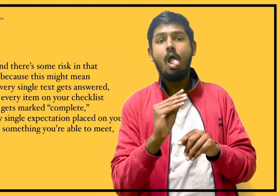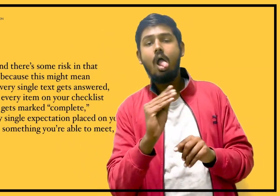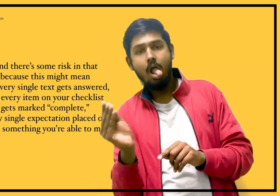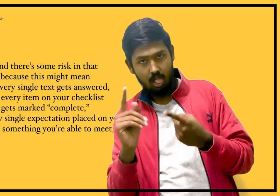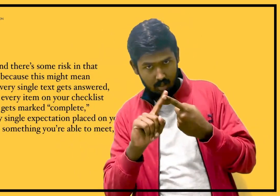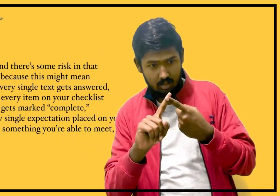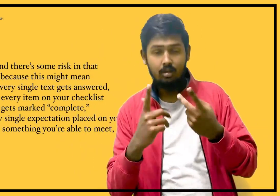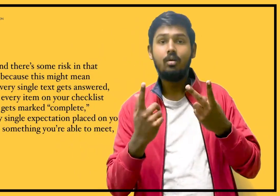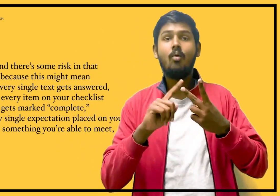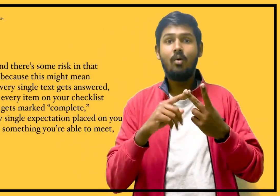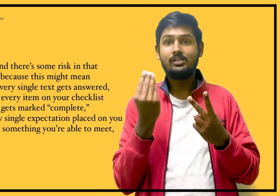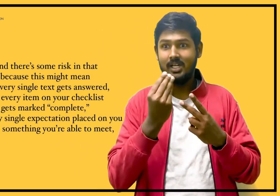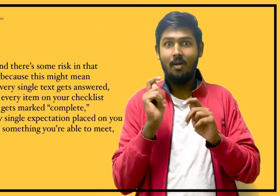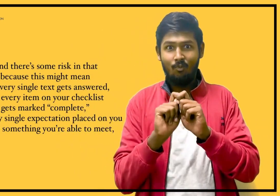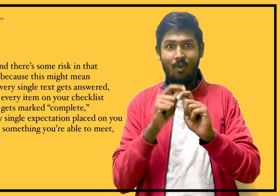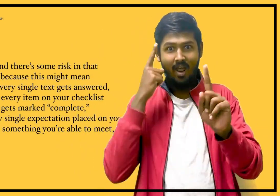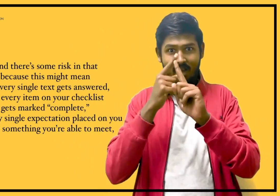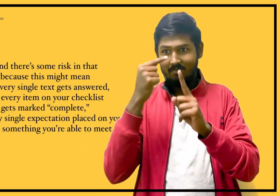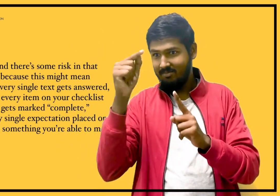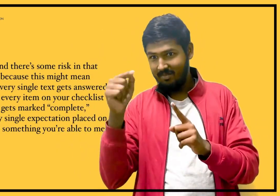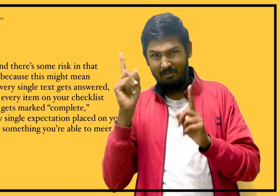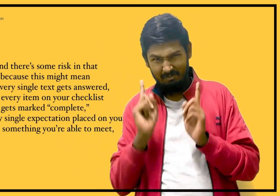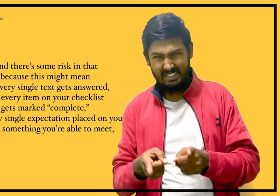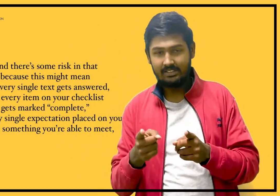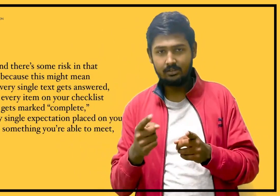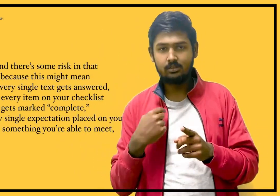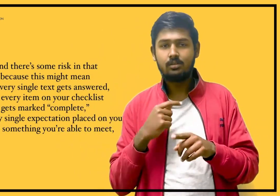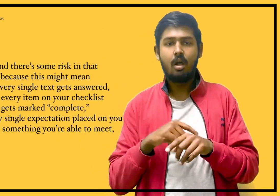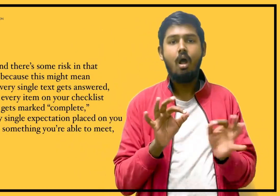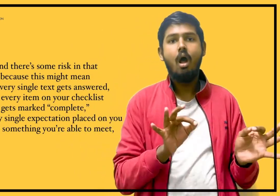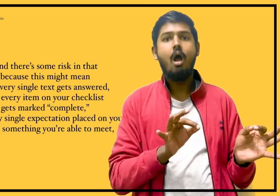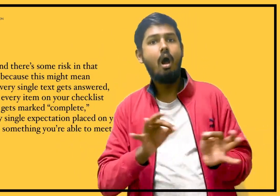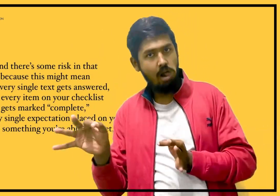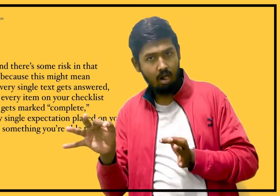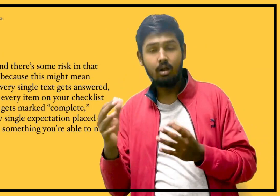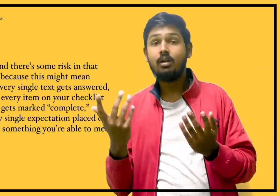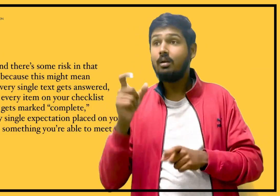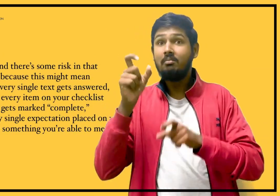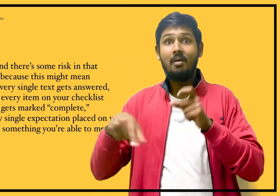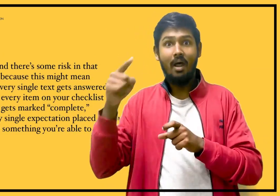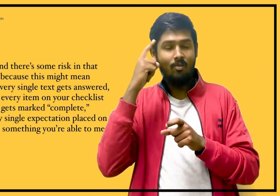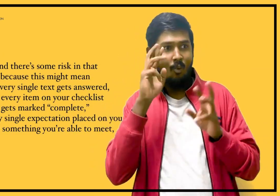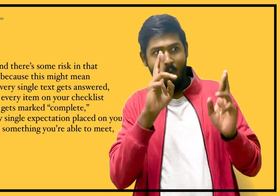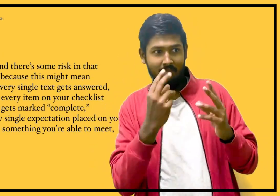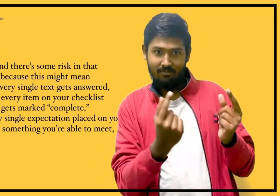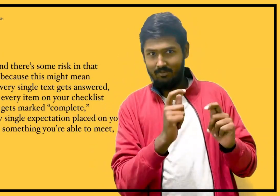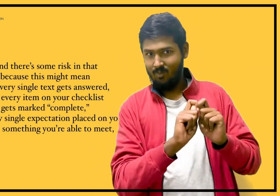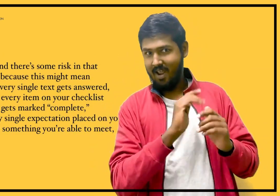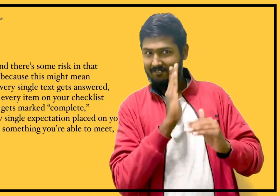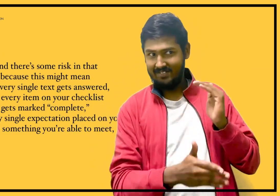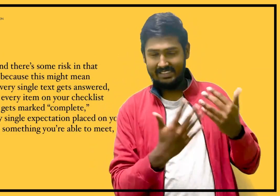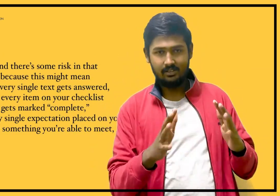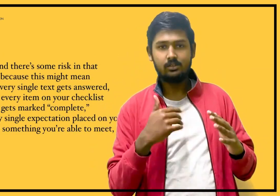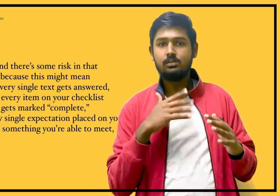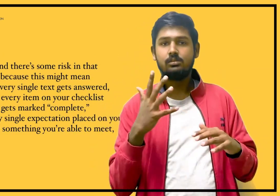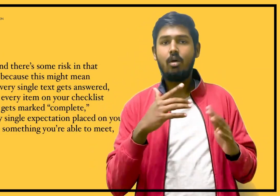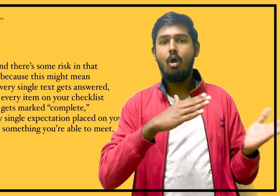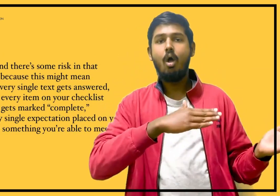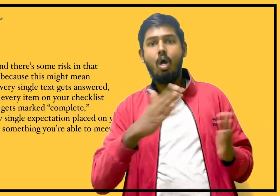उसको समय से नहीं किया और कोई अति आवश्यक काम आया, या आपकी जो चेक लिस्ट है आपने सोचा कि मैं उसको थोड़ा देरी से करूँगा और किसी ने सोचा